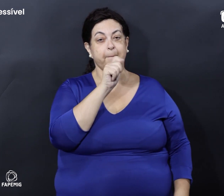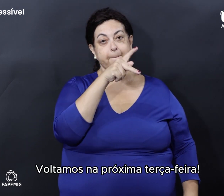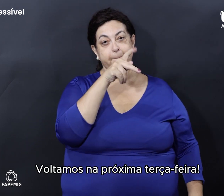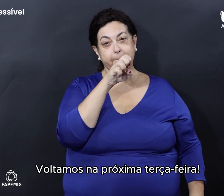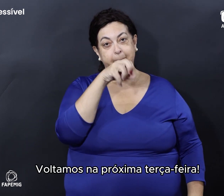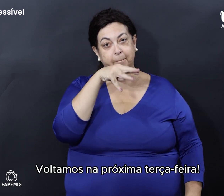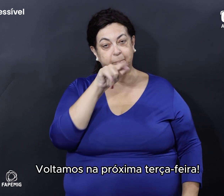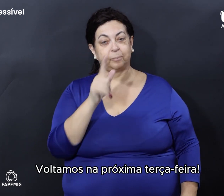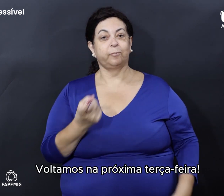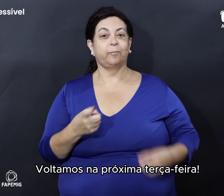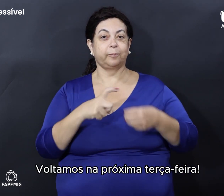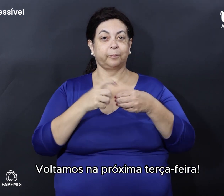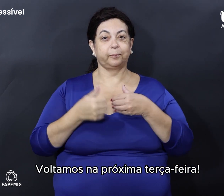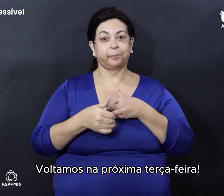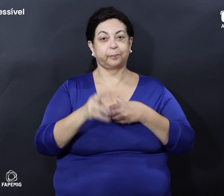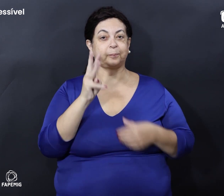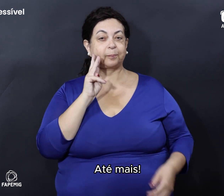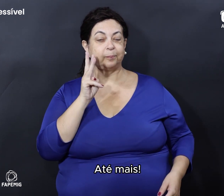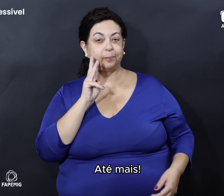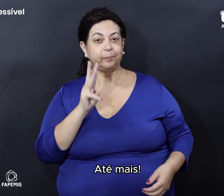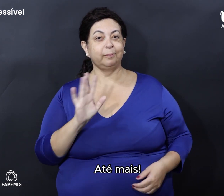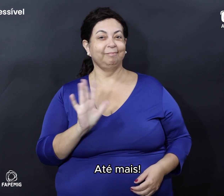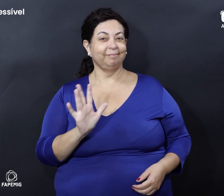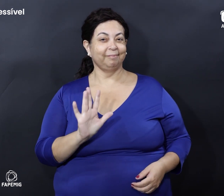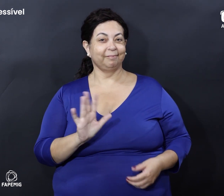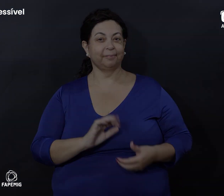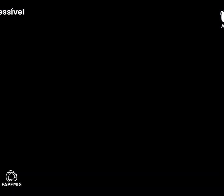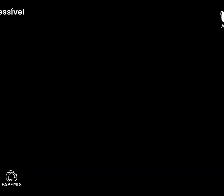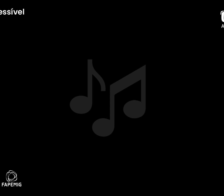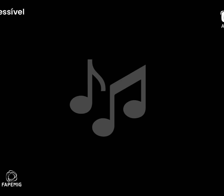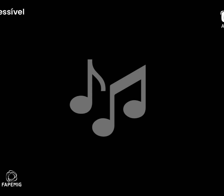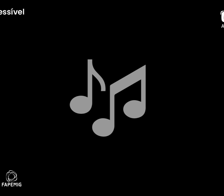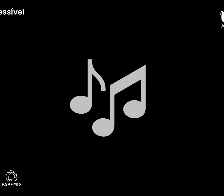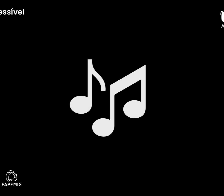FAPEMIG. Voltamos na próxima terça-feira. Até mais!